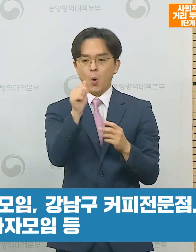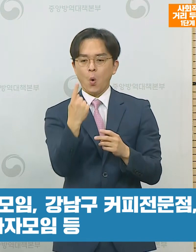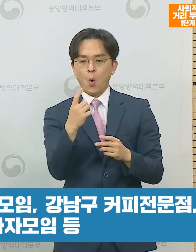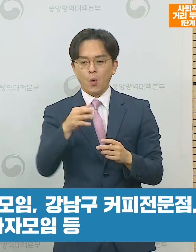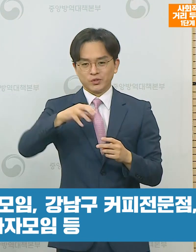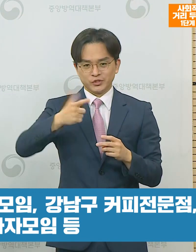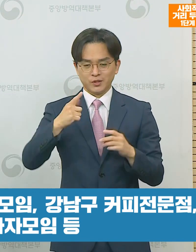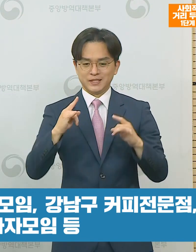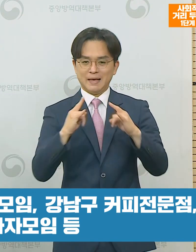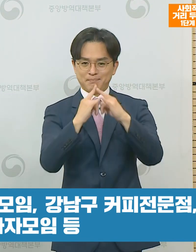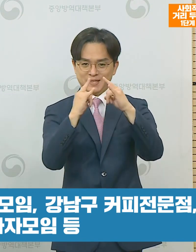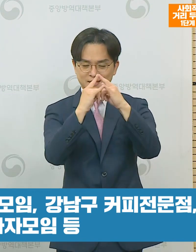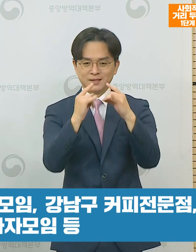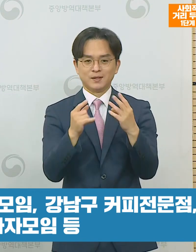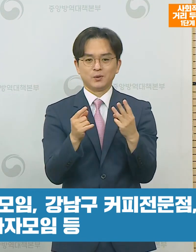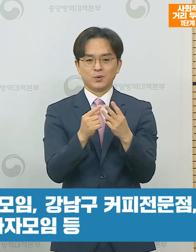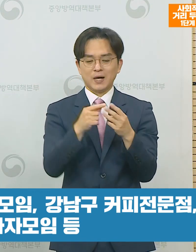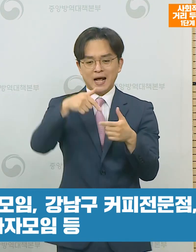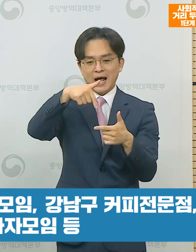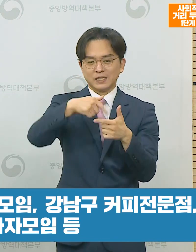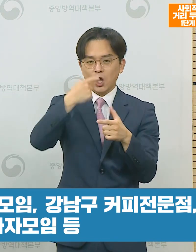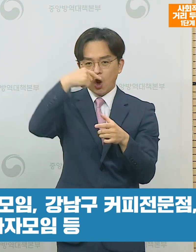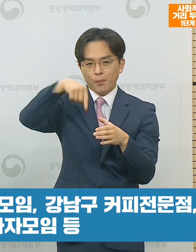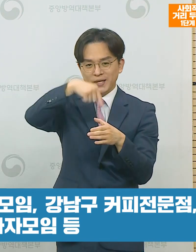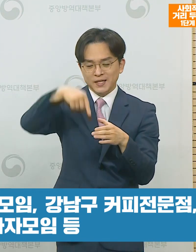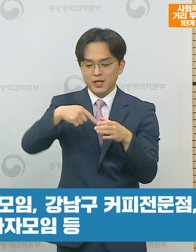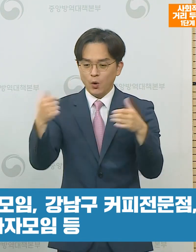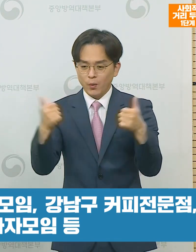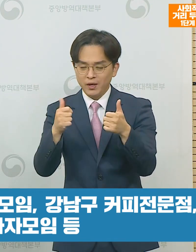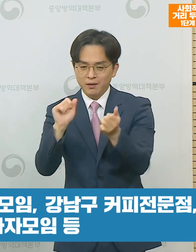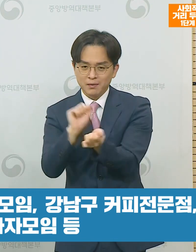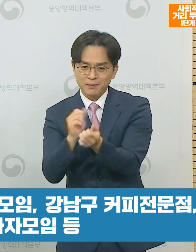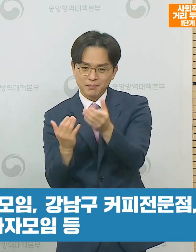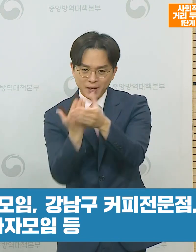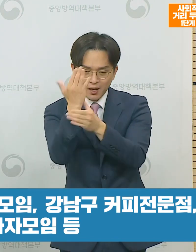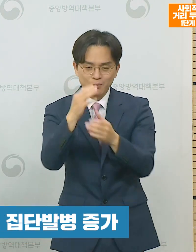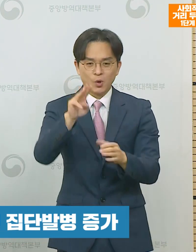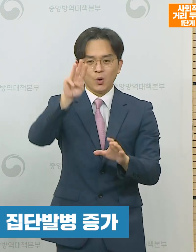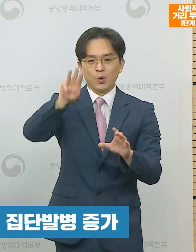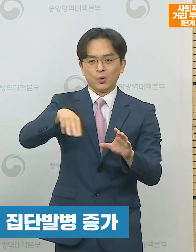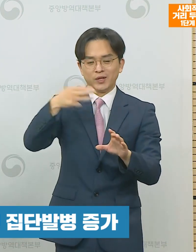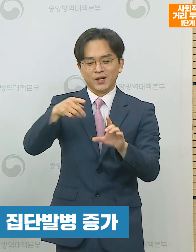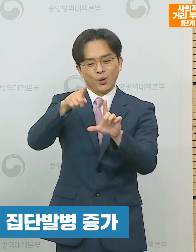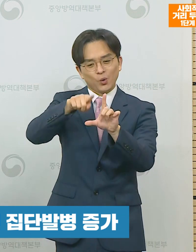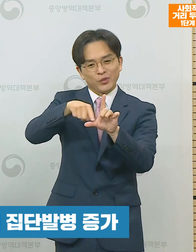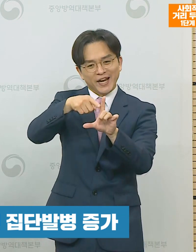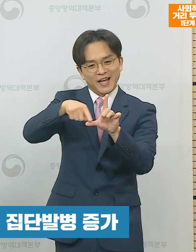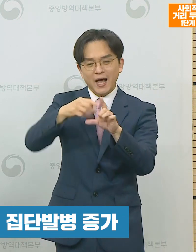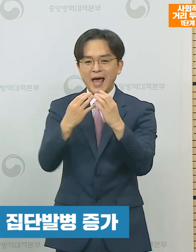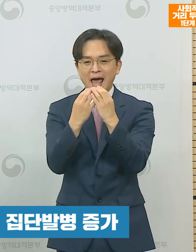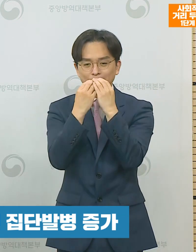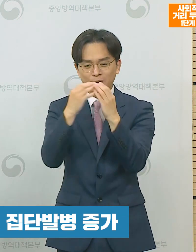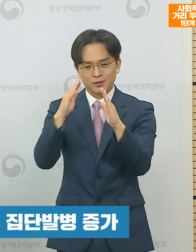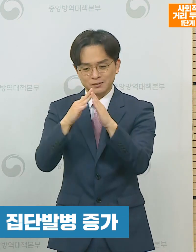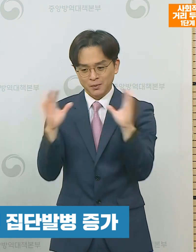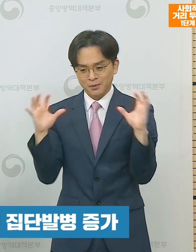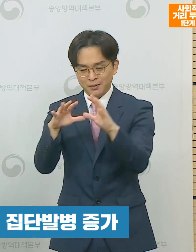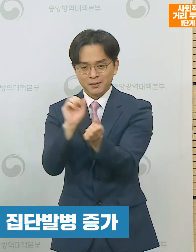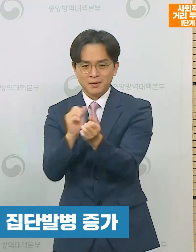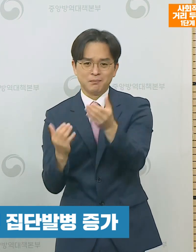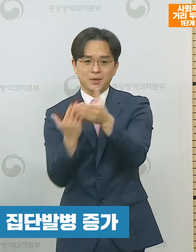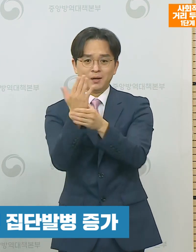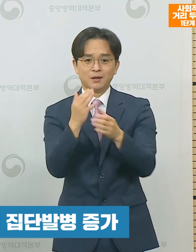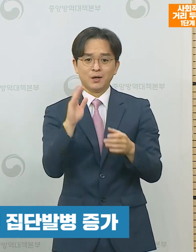커피 전문점 집단 발병, 그리고 최근에 롯데리아 종사자 모임 등 모임과 회의 관련된